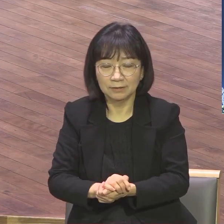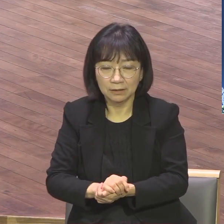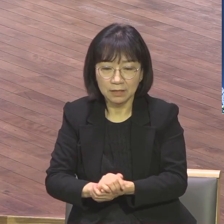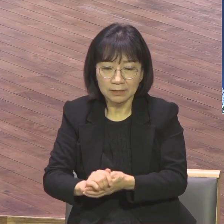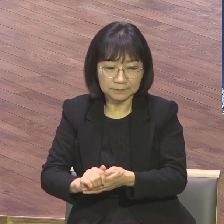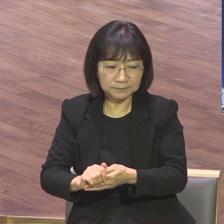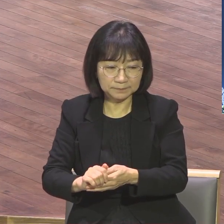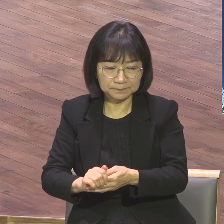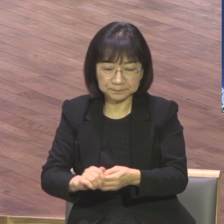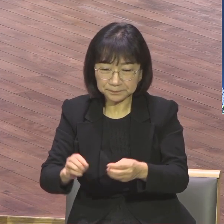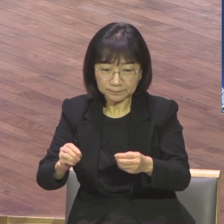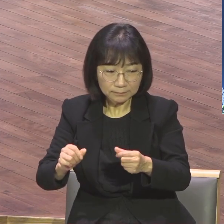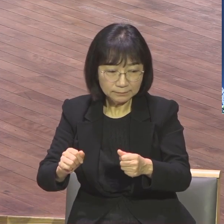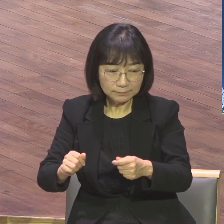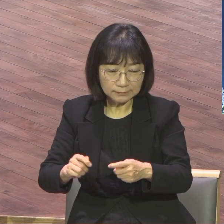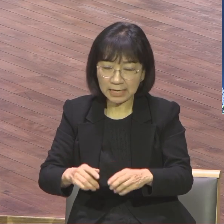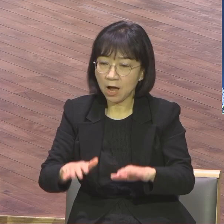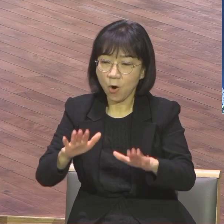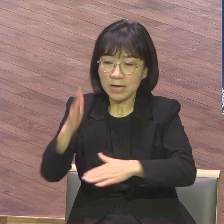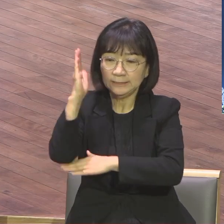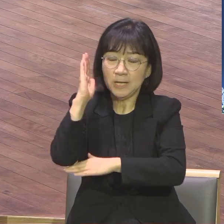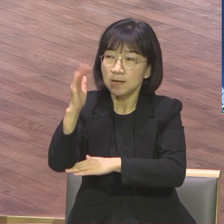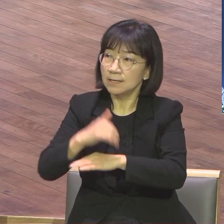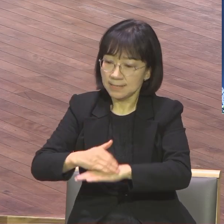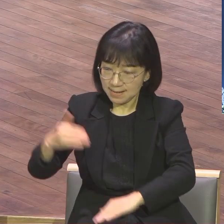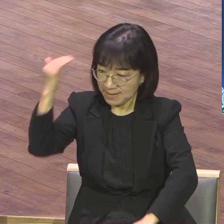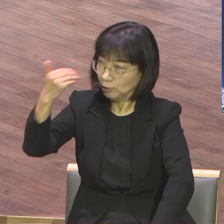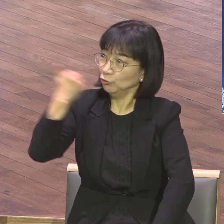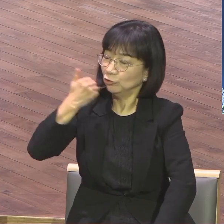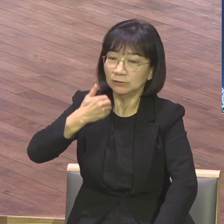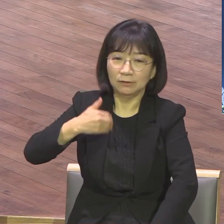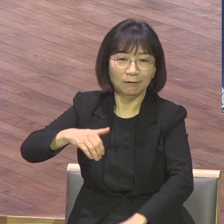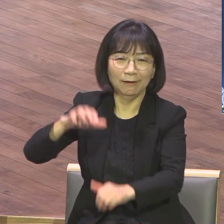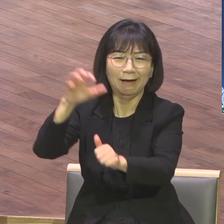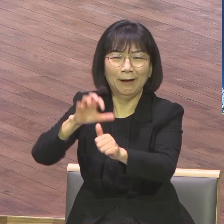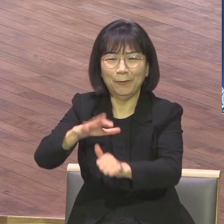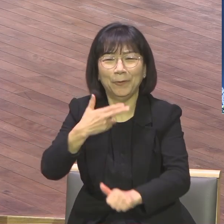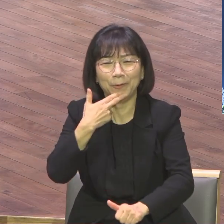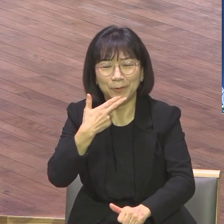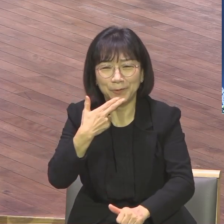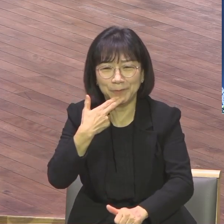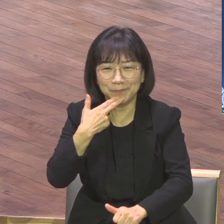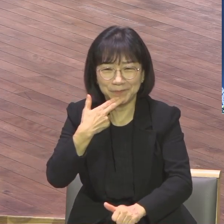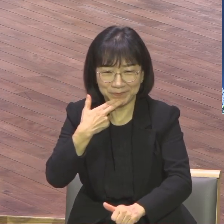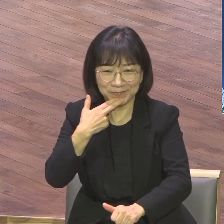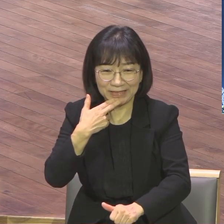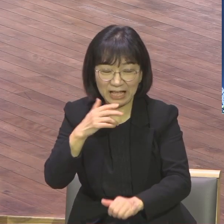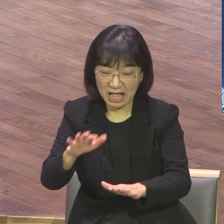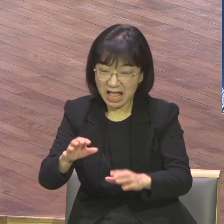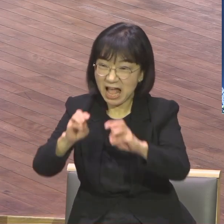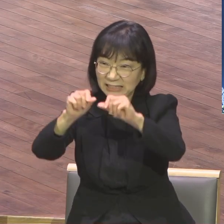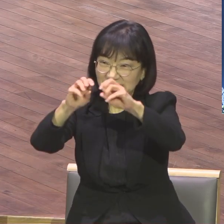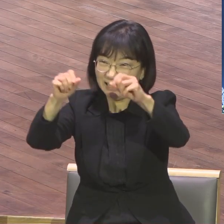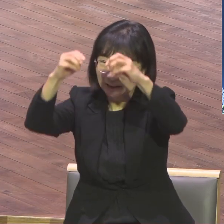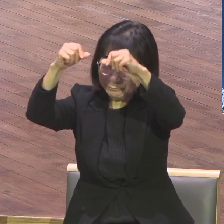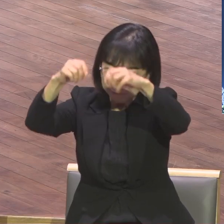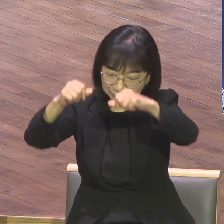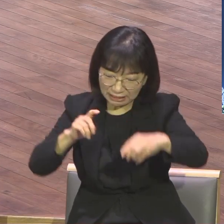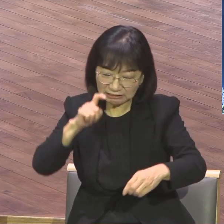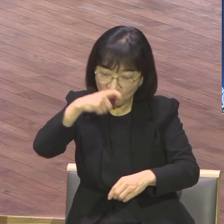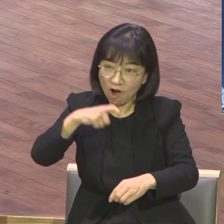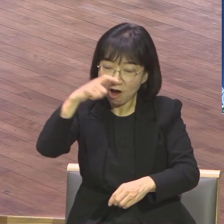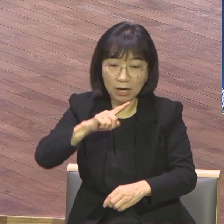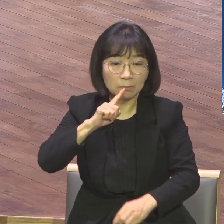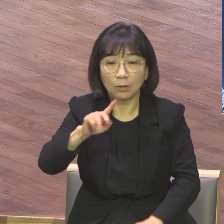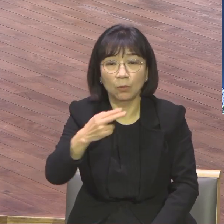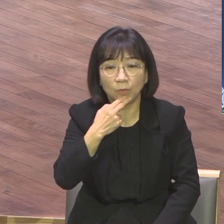그런 것들을 중요하게 보지 않았어요. 아니 이렇게 설교하고 있는데 어떻게 이렇게 이 장소를 이렇게 더럽게 만들 수 있어? 그거 보지